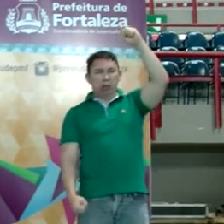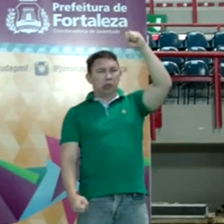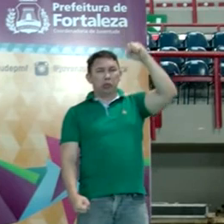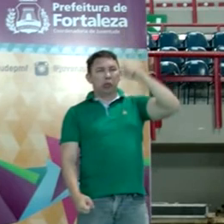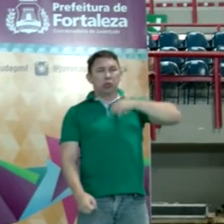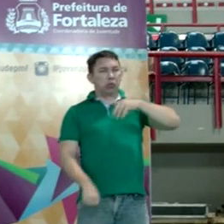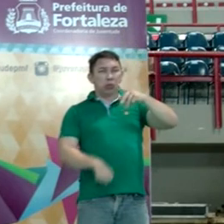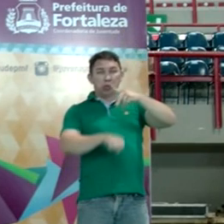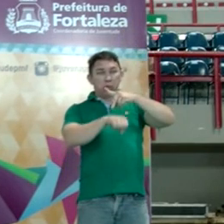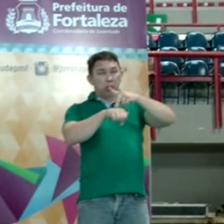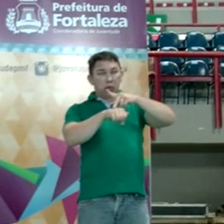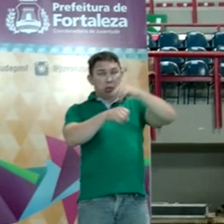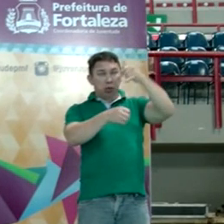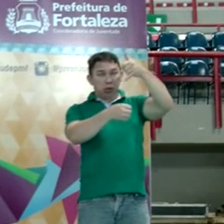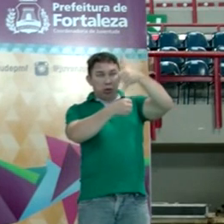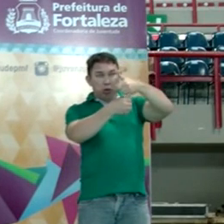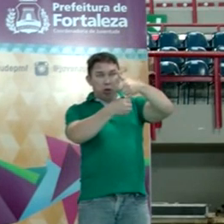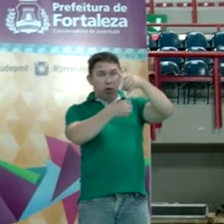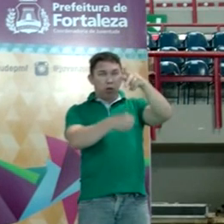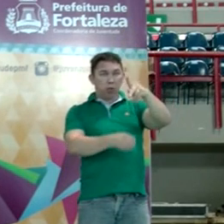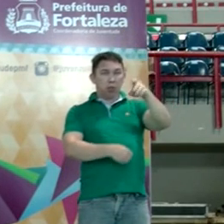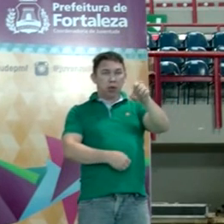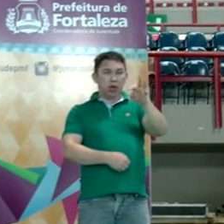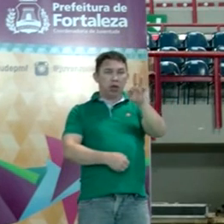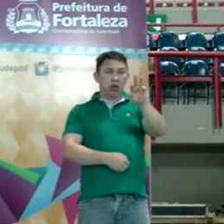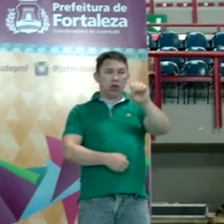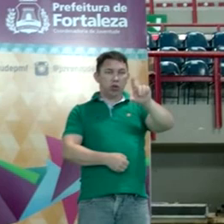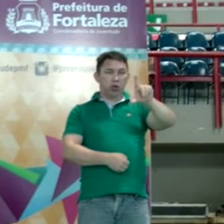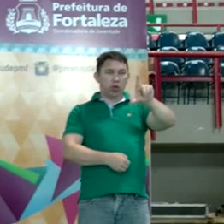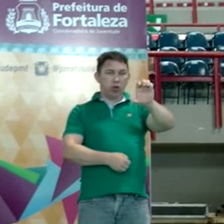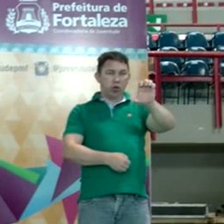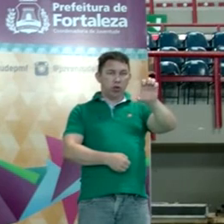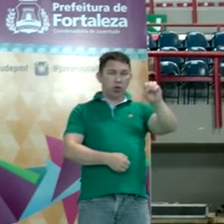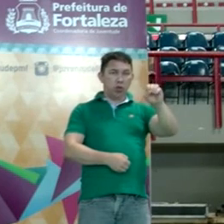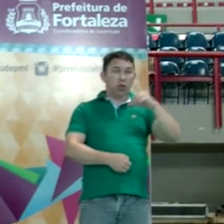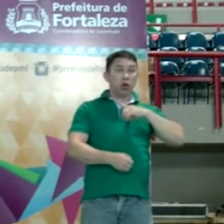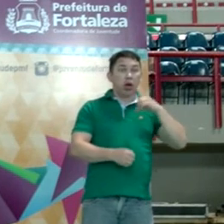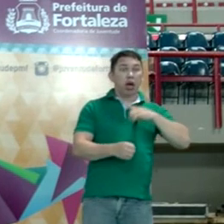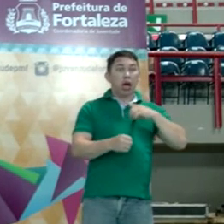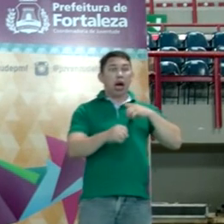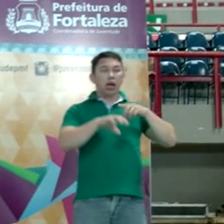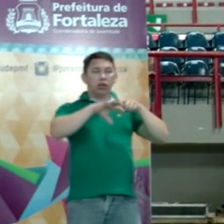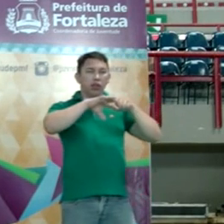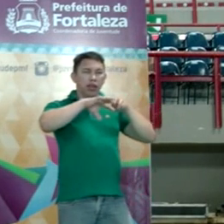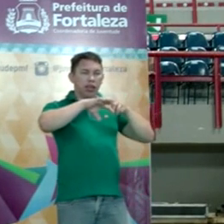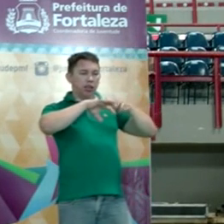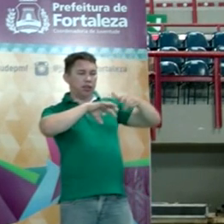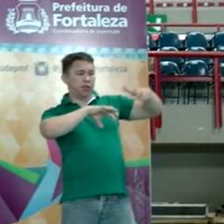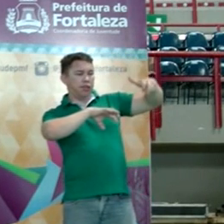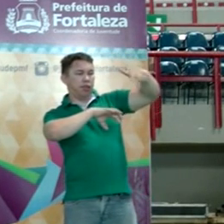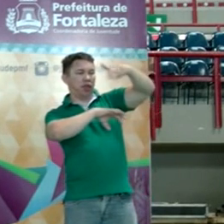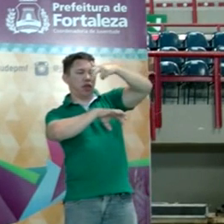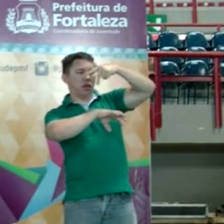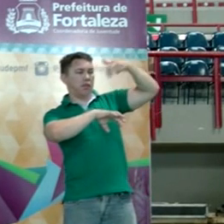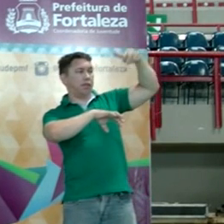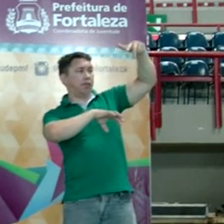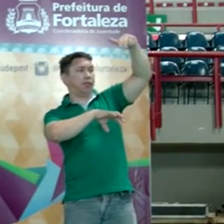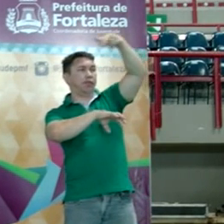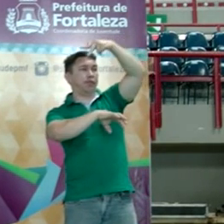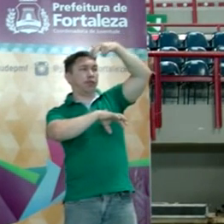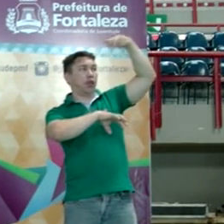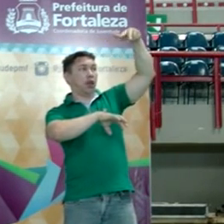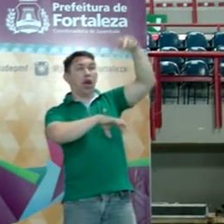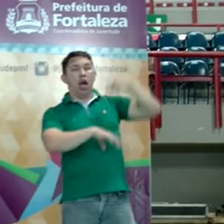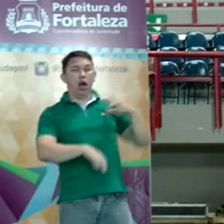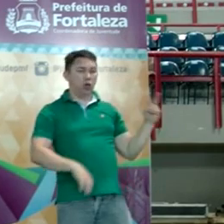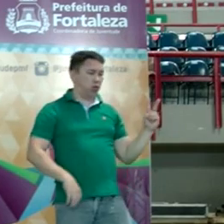só lotado de petróleo, e tem uma escadinha daquelas de caracol para chegar lá. Os caras tinham